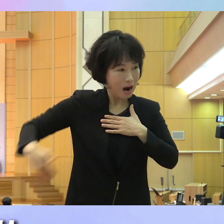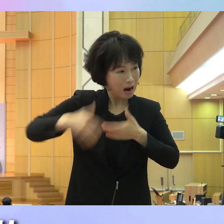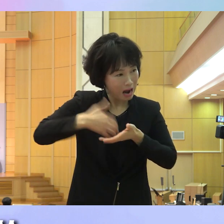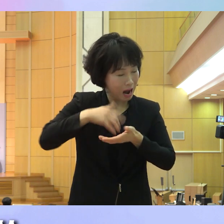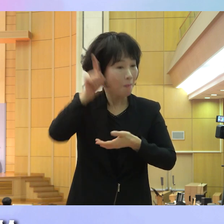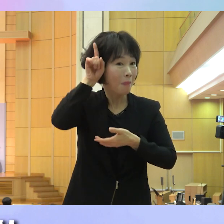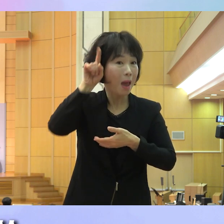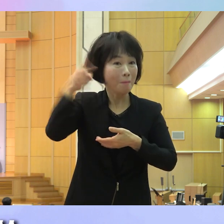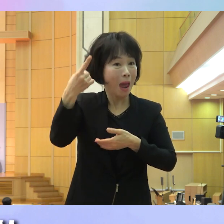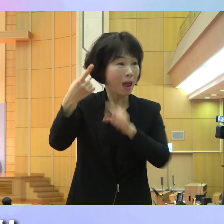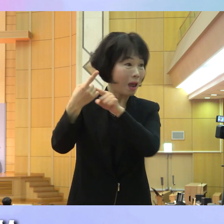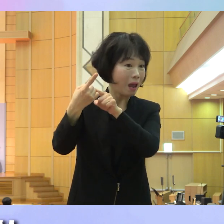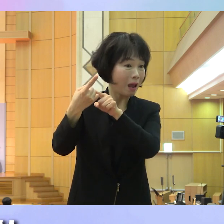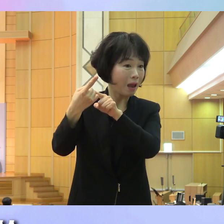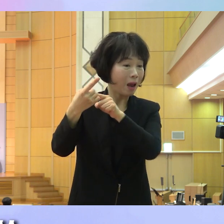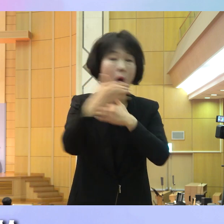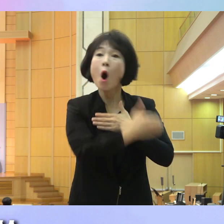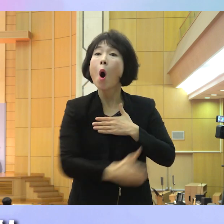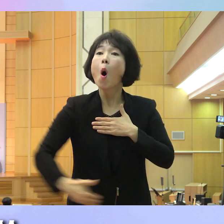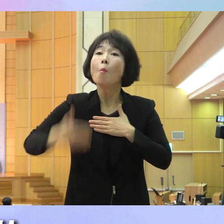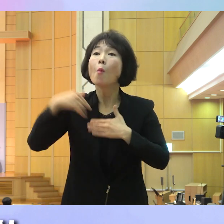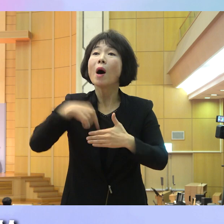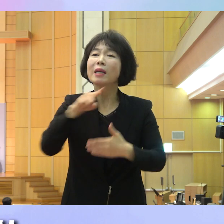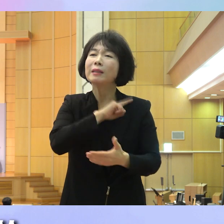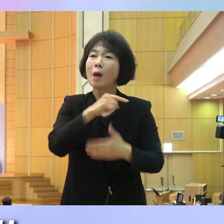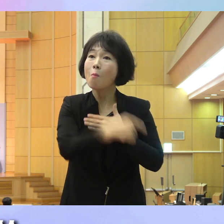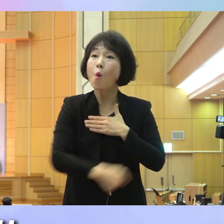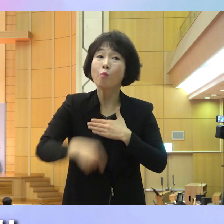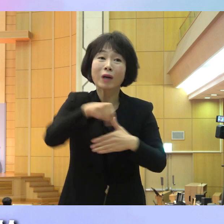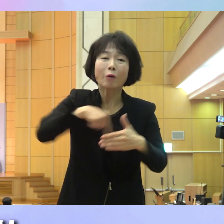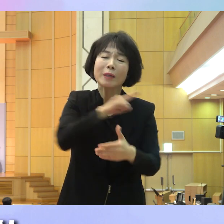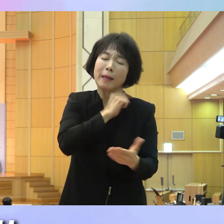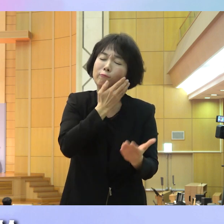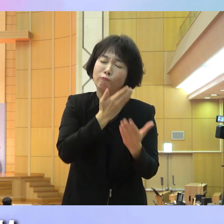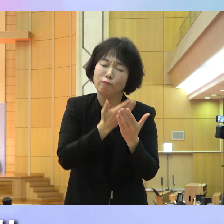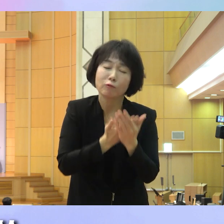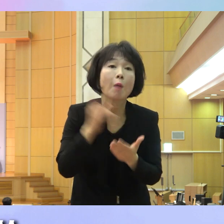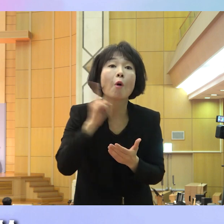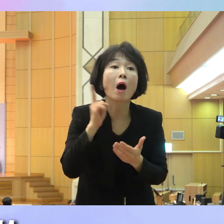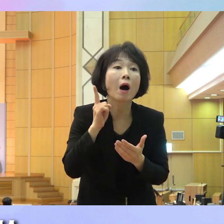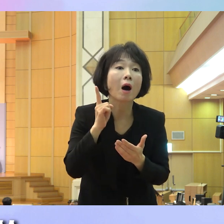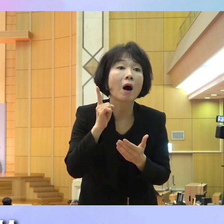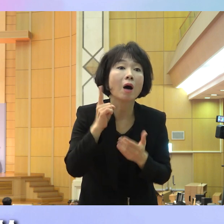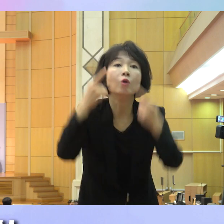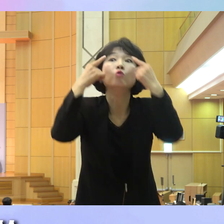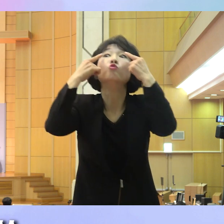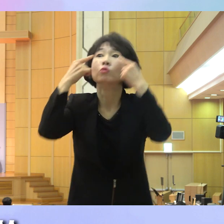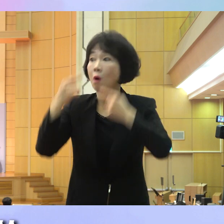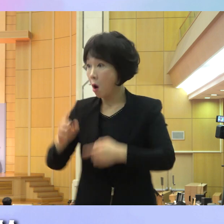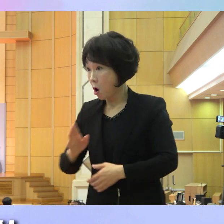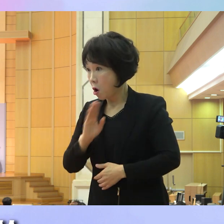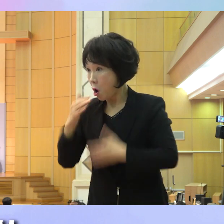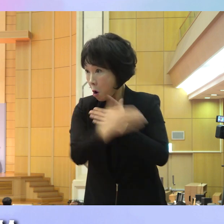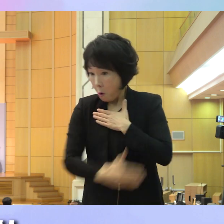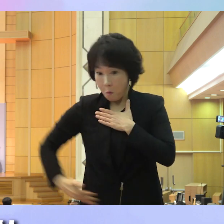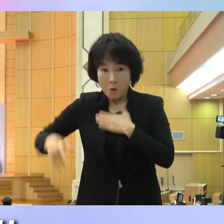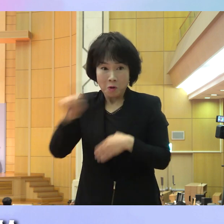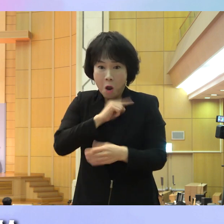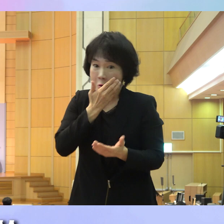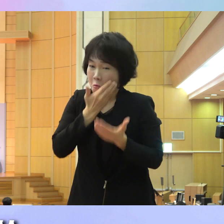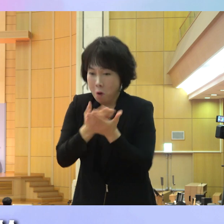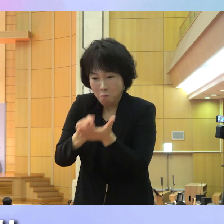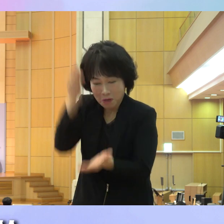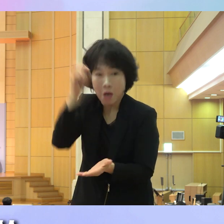중에서 가장 귀한 지체 중에서 가장 아주 귀하고